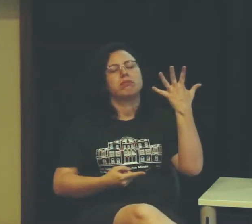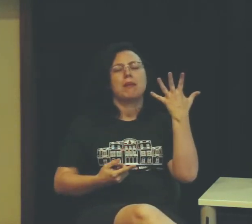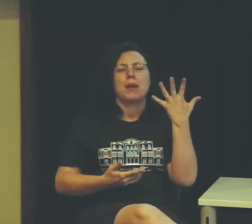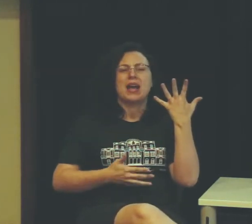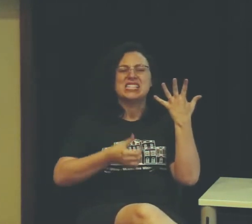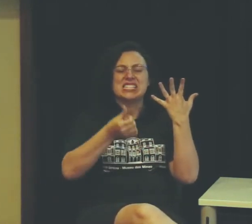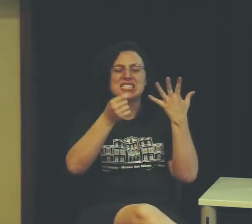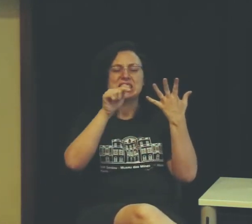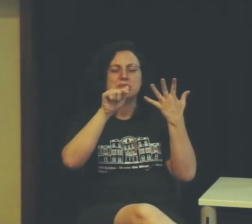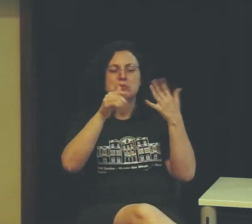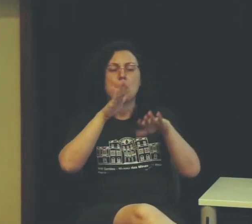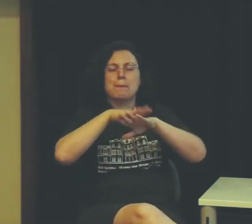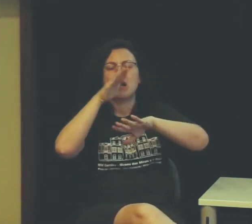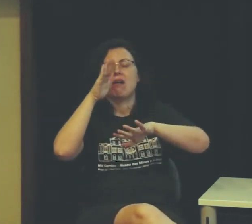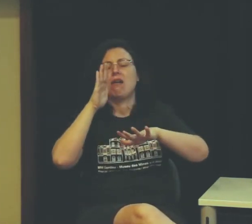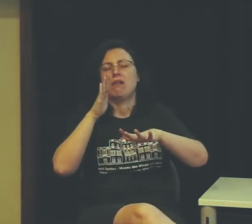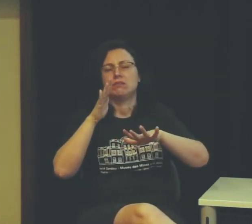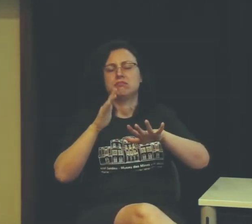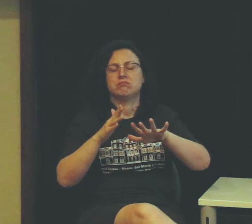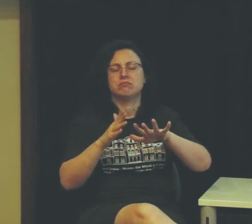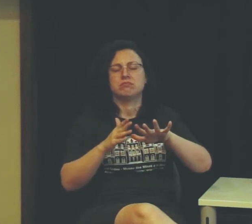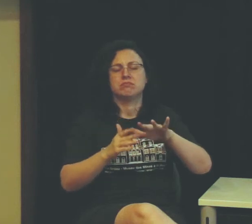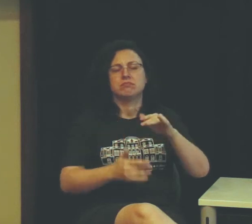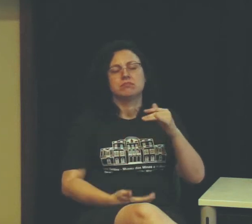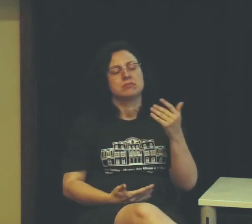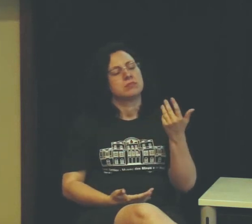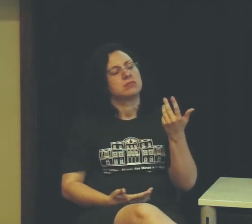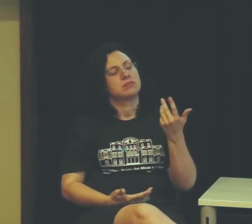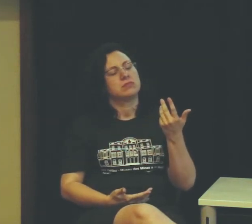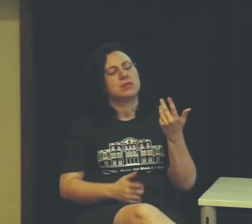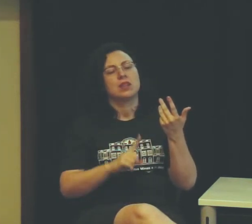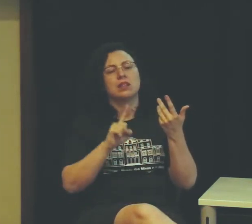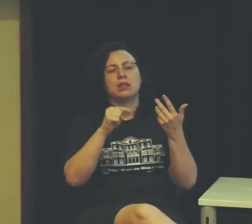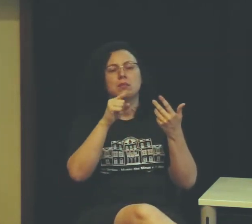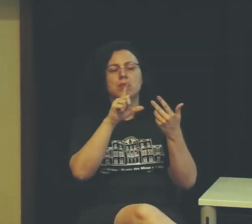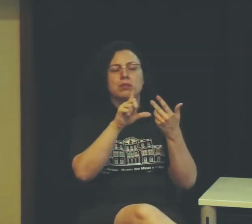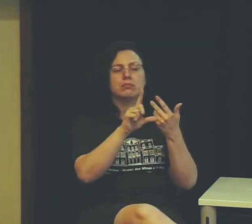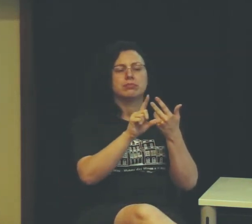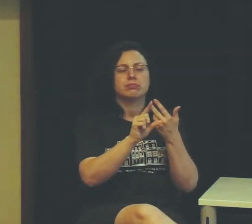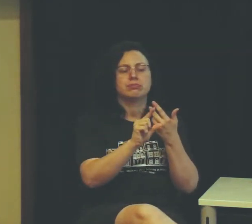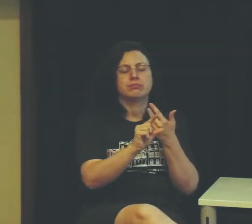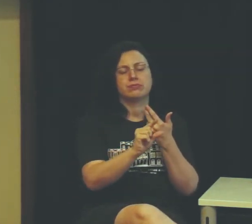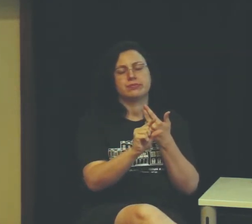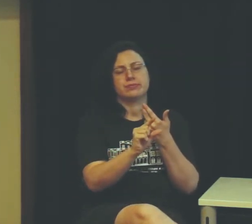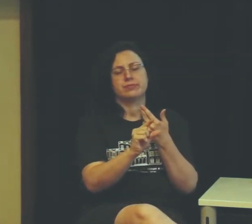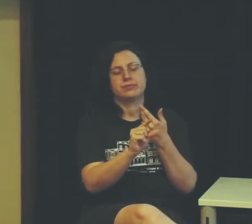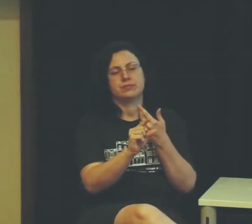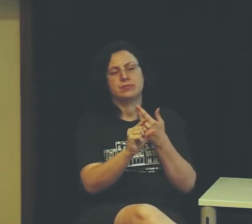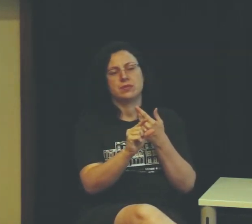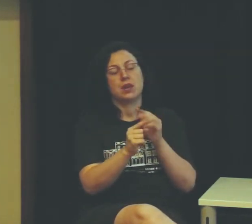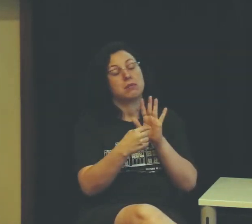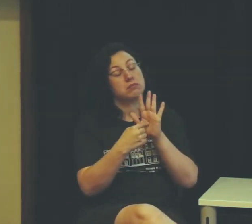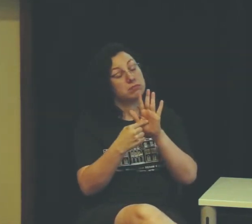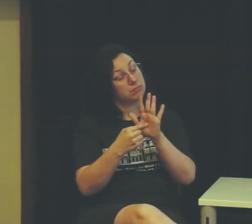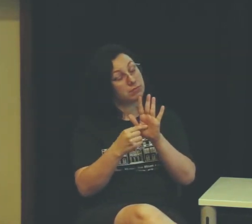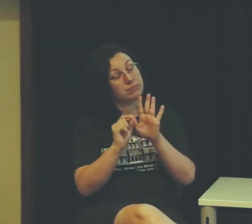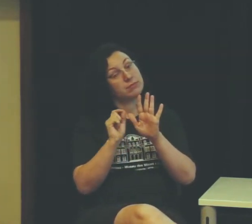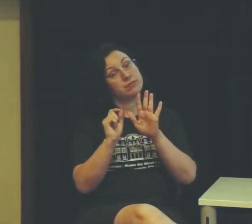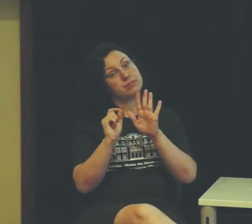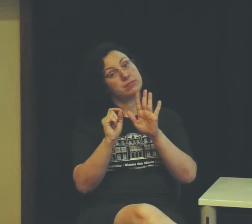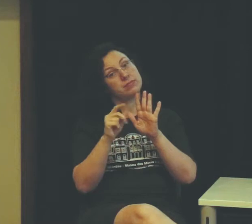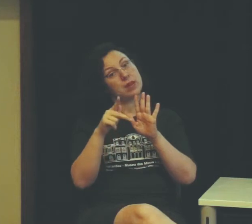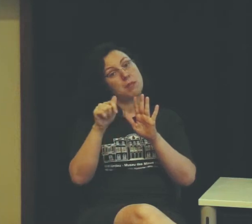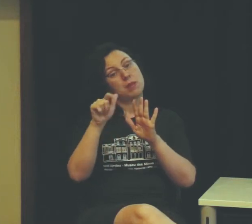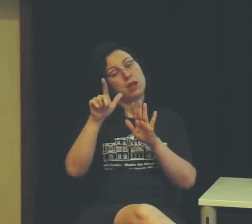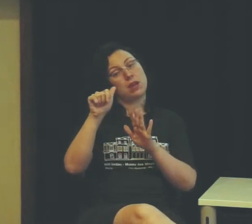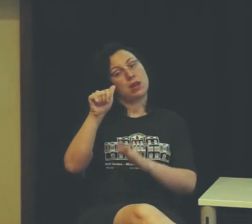mil publicações nesse ano, e que depois começou a decair um pouquinho, o que normalmente mostra para a gente que o